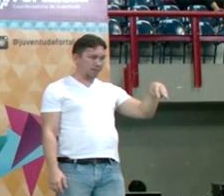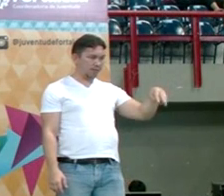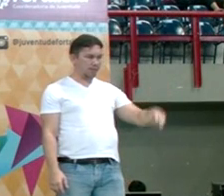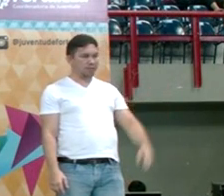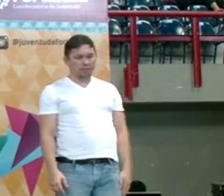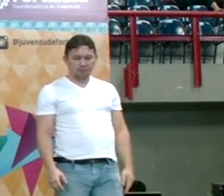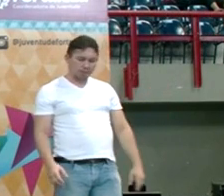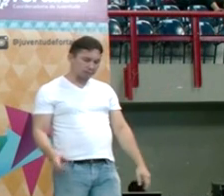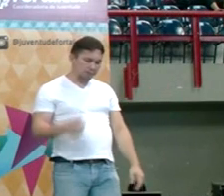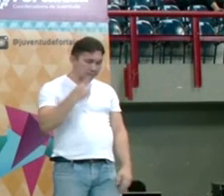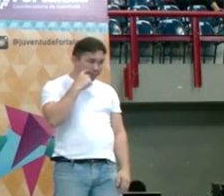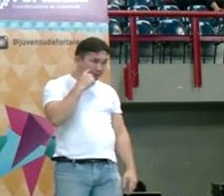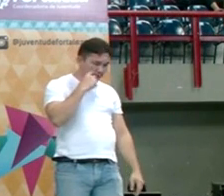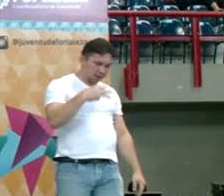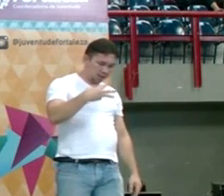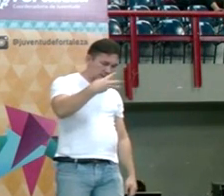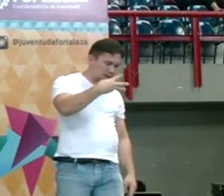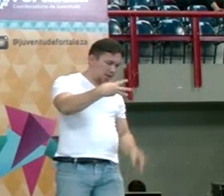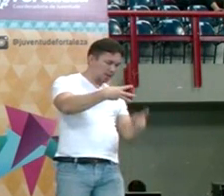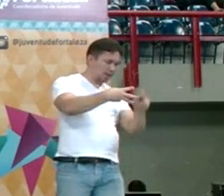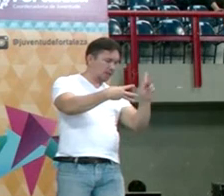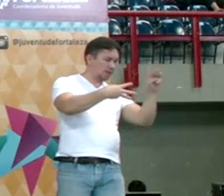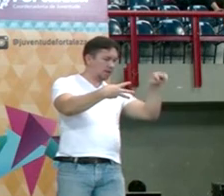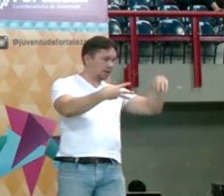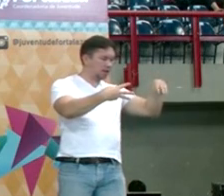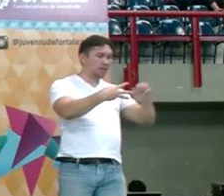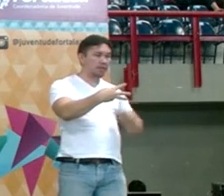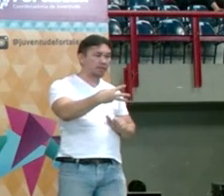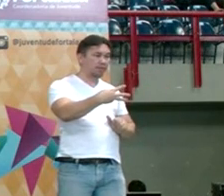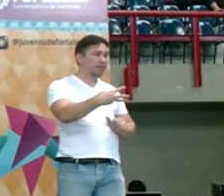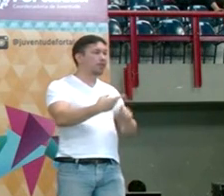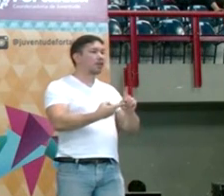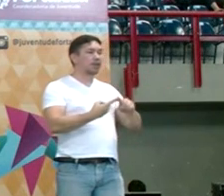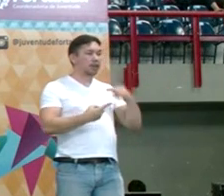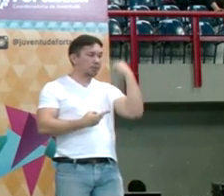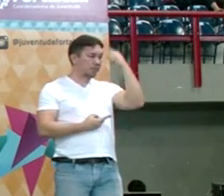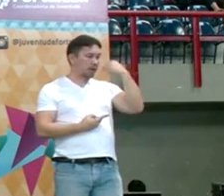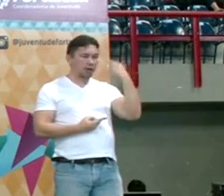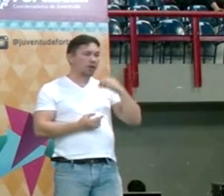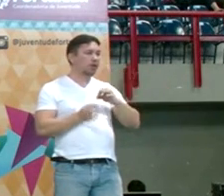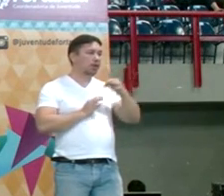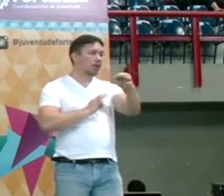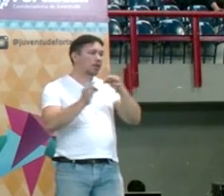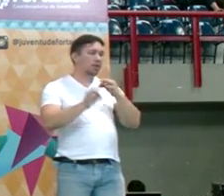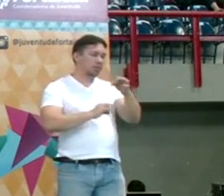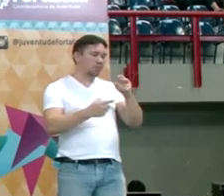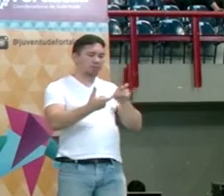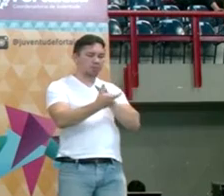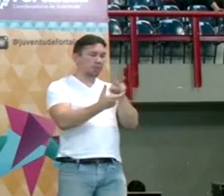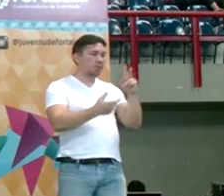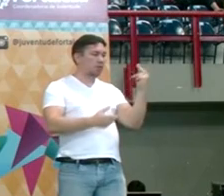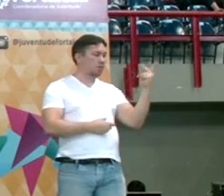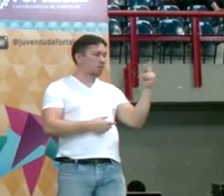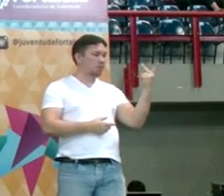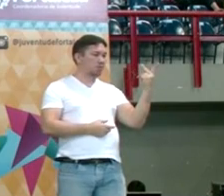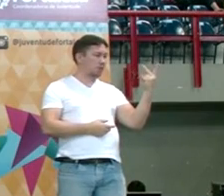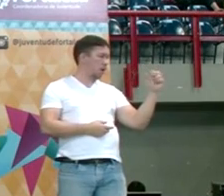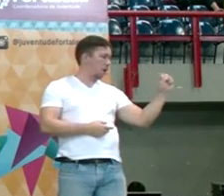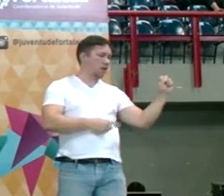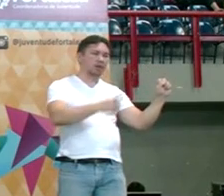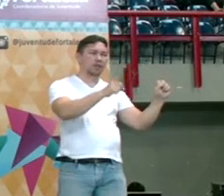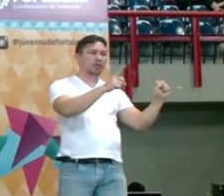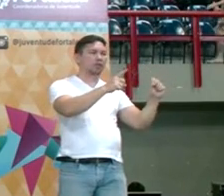6 km, que é um símbolo de medida. A hora é um símbolo de medida. Horas não